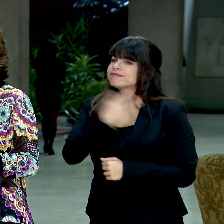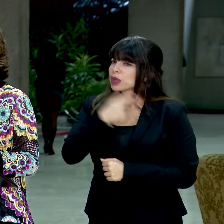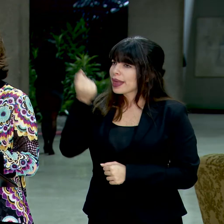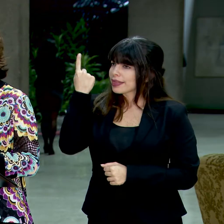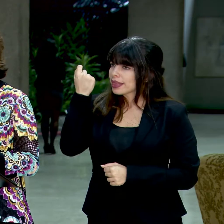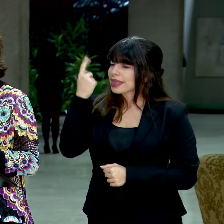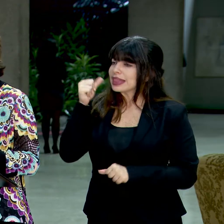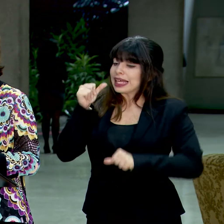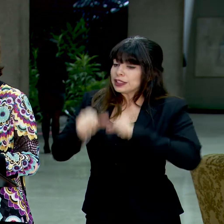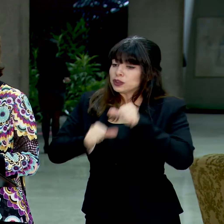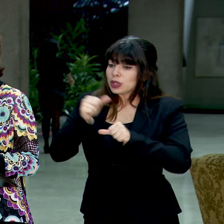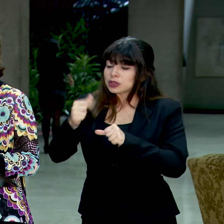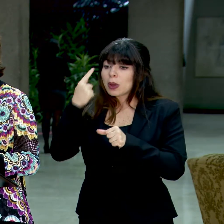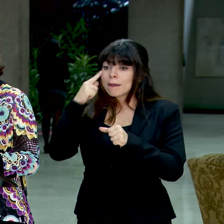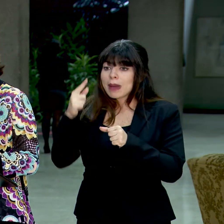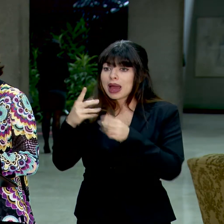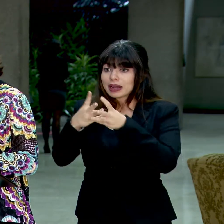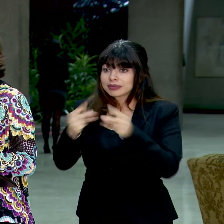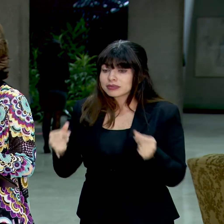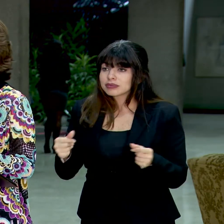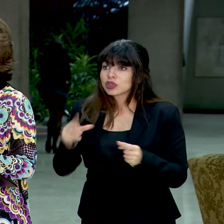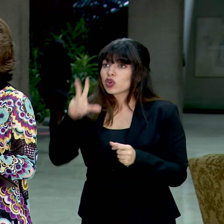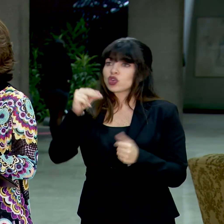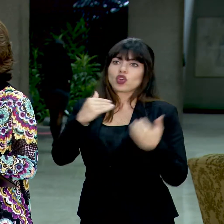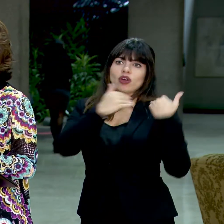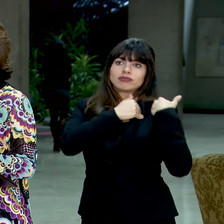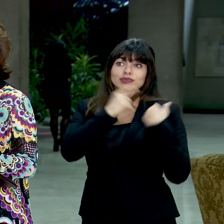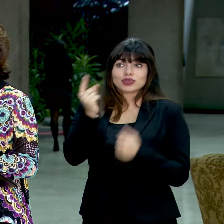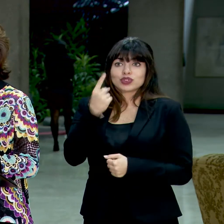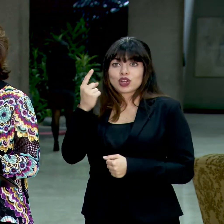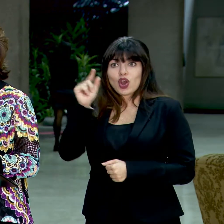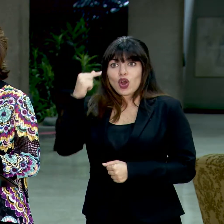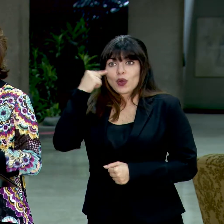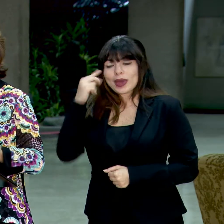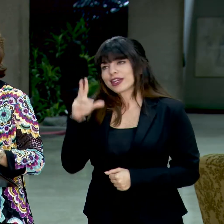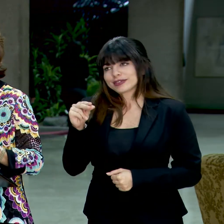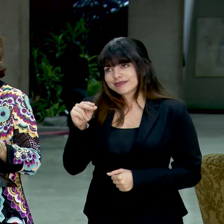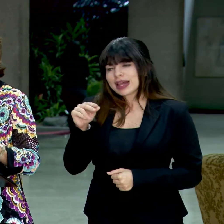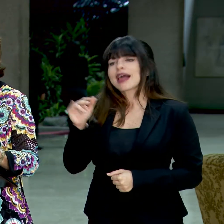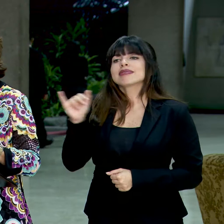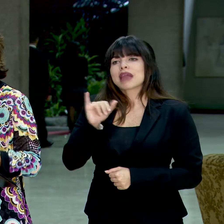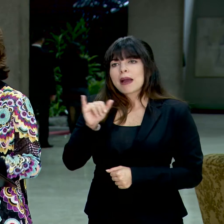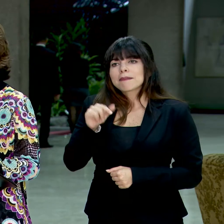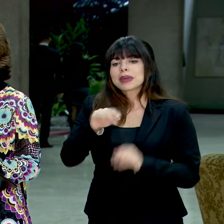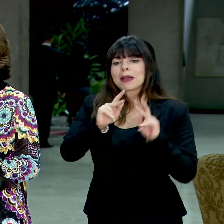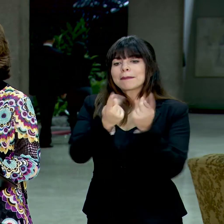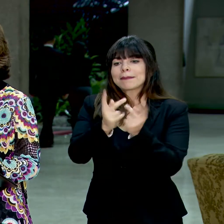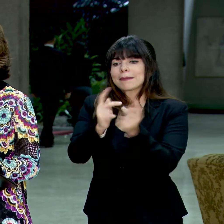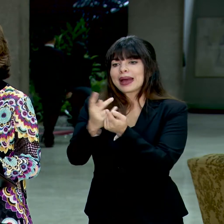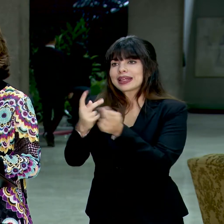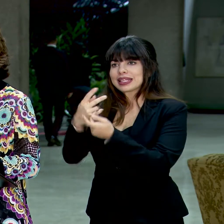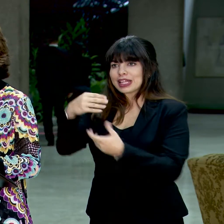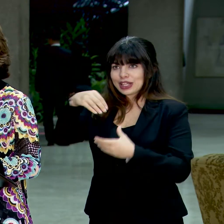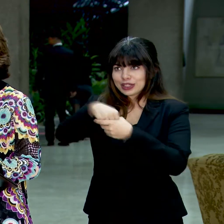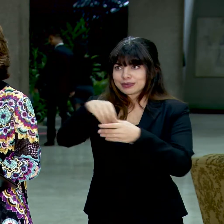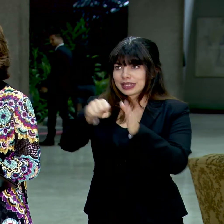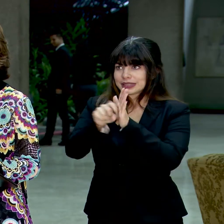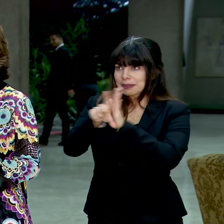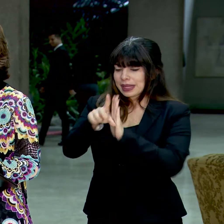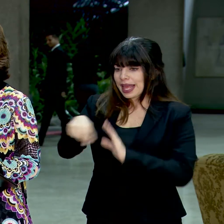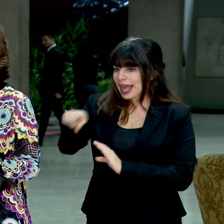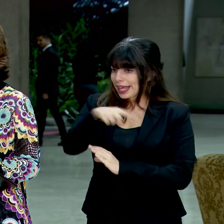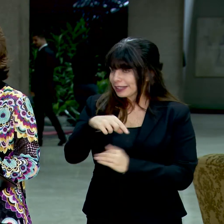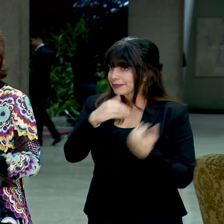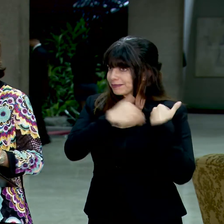que el esfuerzo para sacarlo adelante no le corresponde solamente al gobierno, también a las fracciones representadas en la